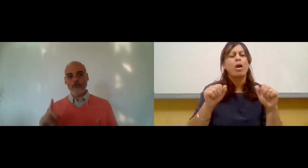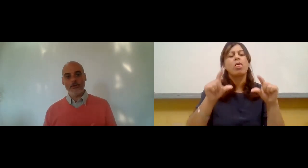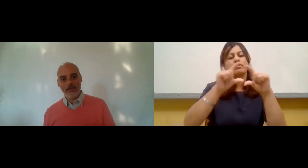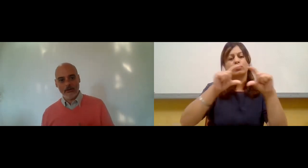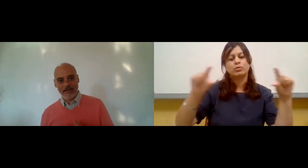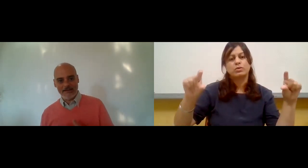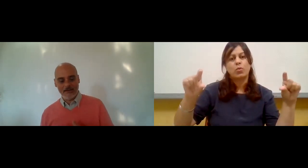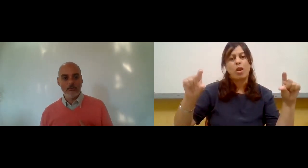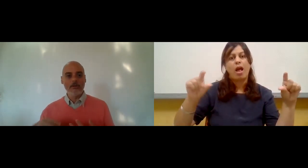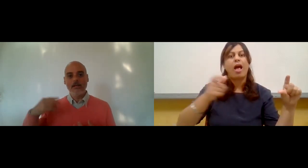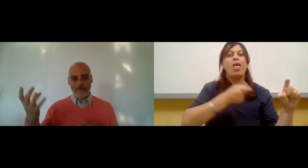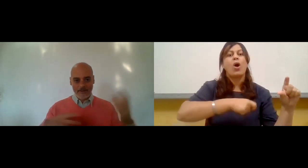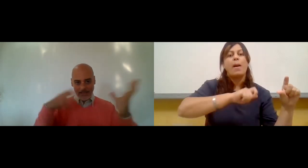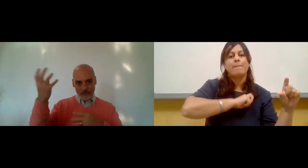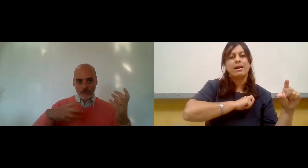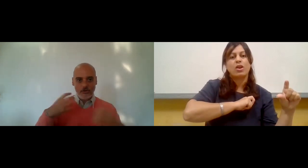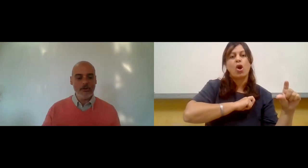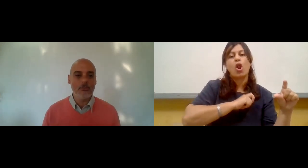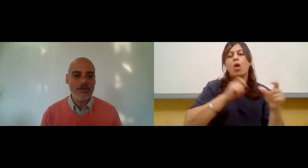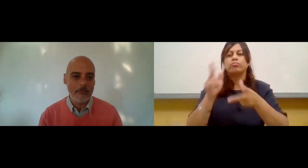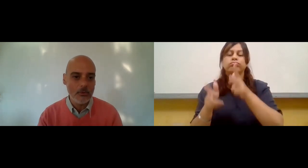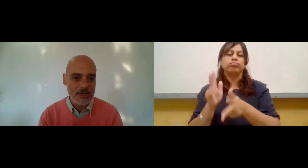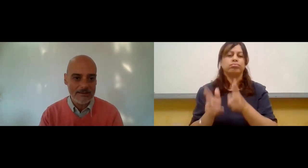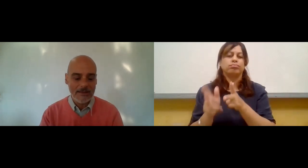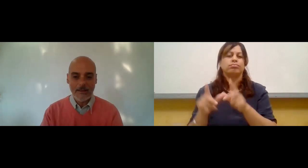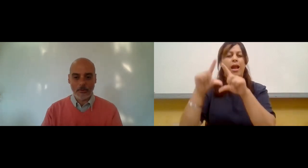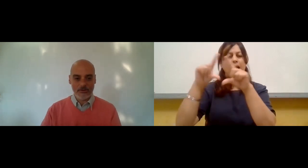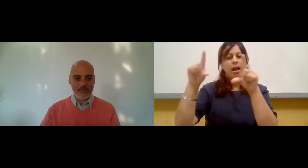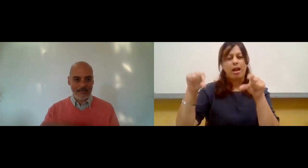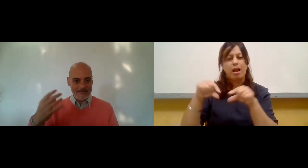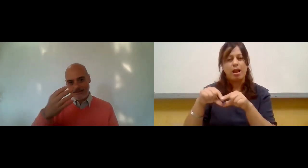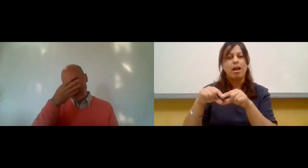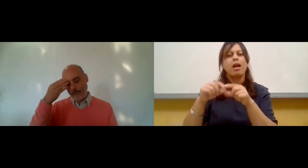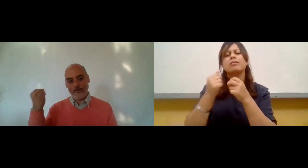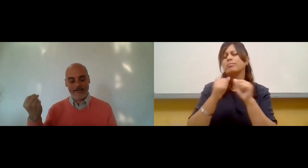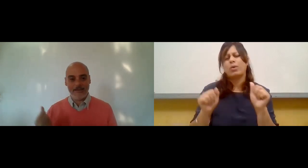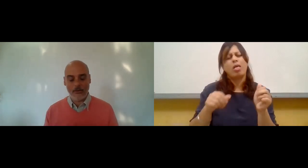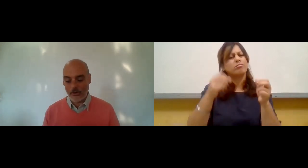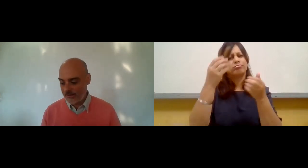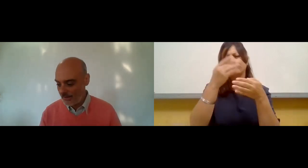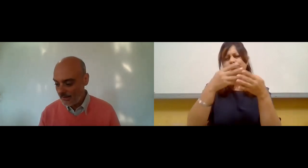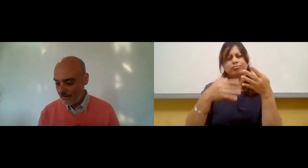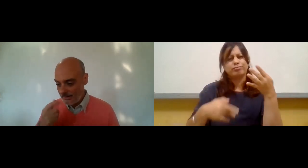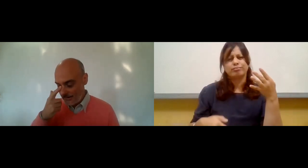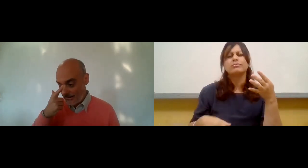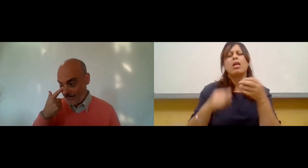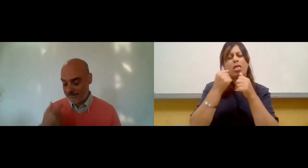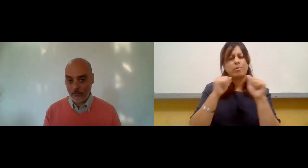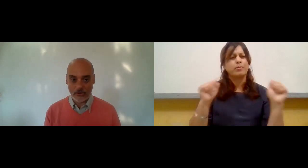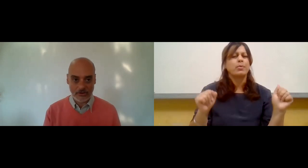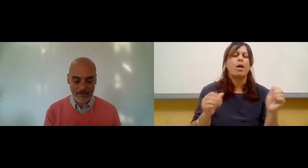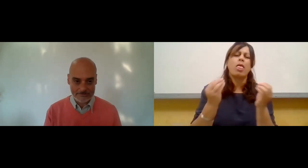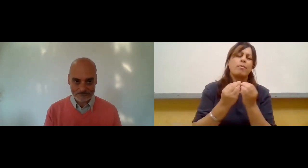español, subtitulado en LSU, en fin, hay muchas posibilidades que ofrece hoy en día